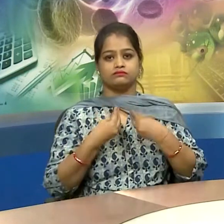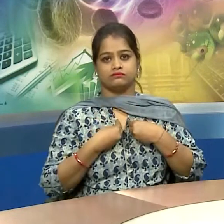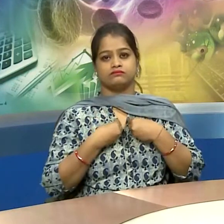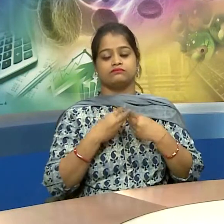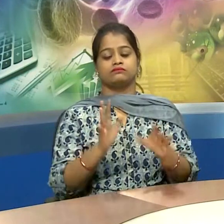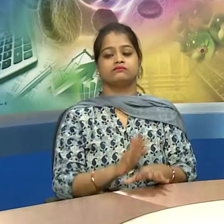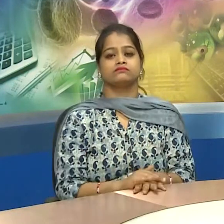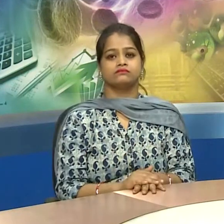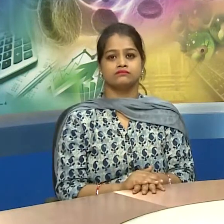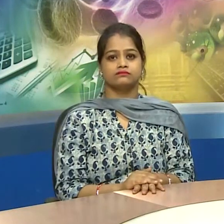प्रस्तुत कीजिए।